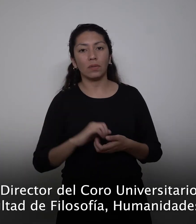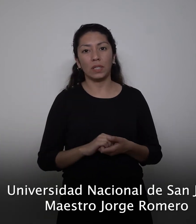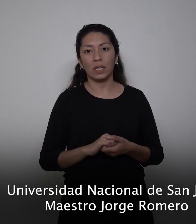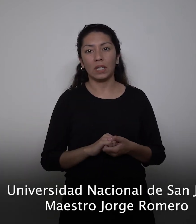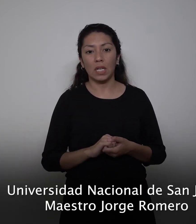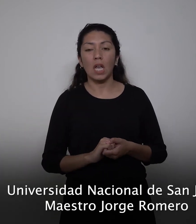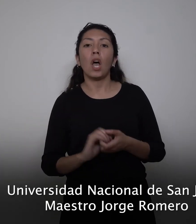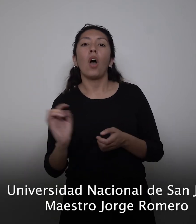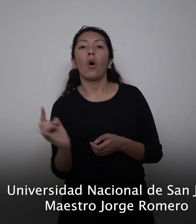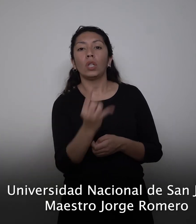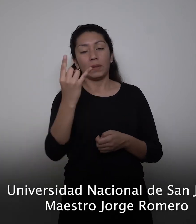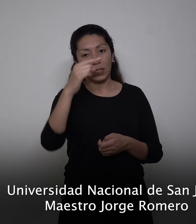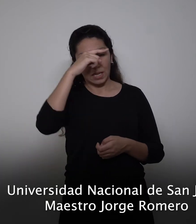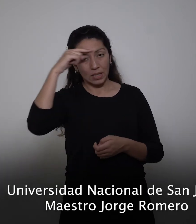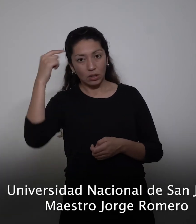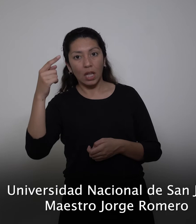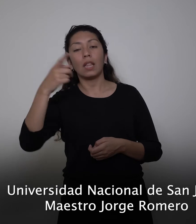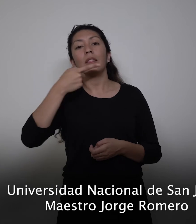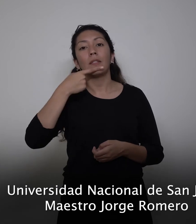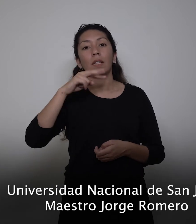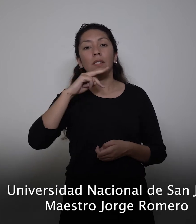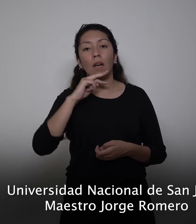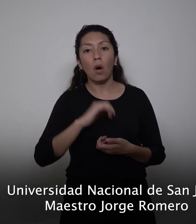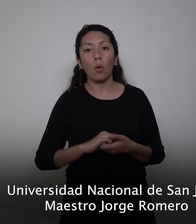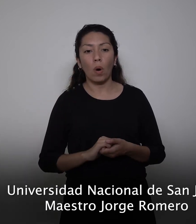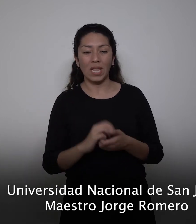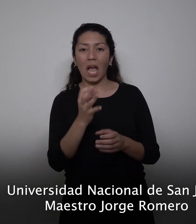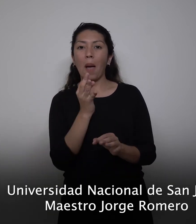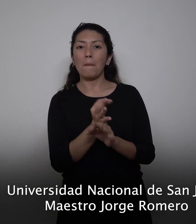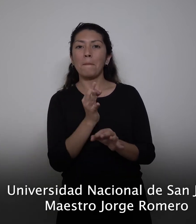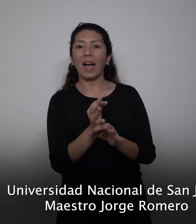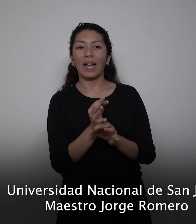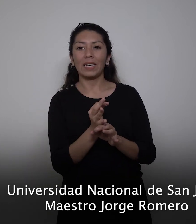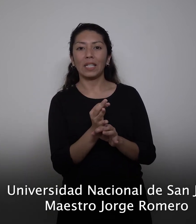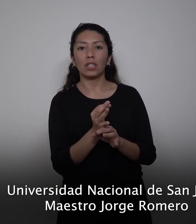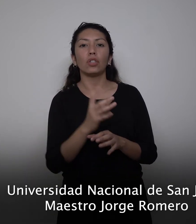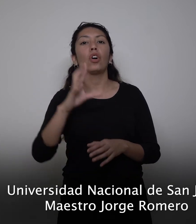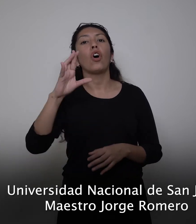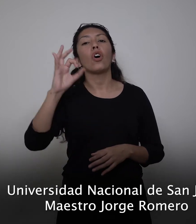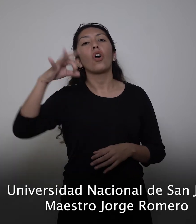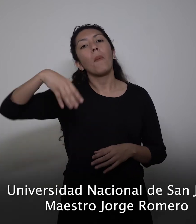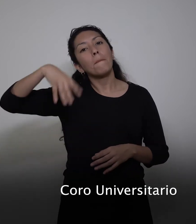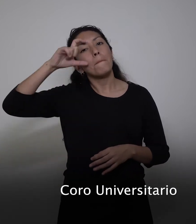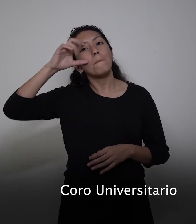Universidad Nacional de San Juan maestro Jorge Romero coro